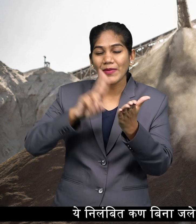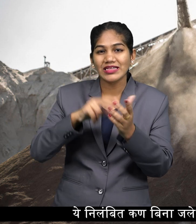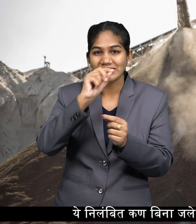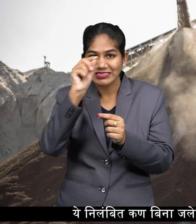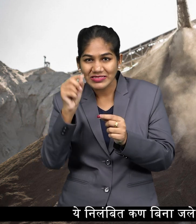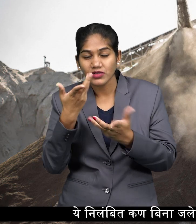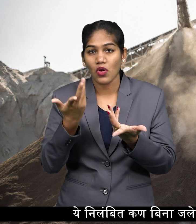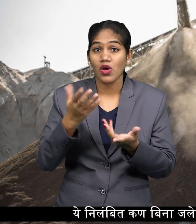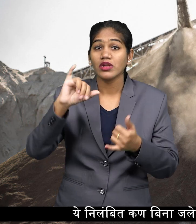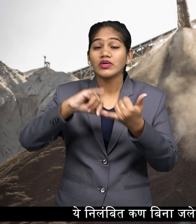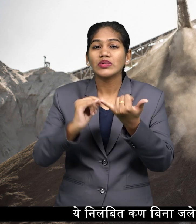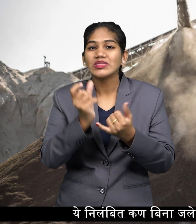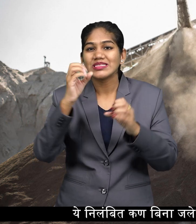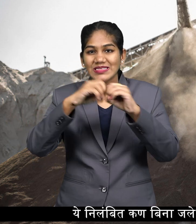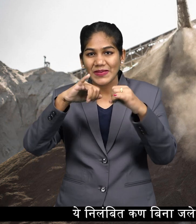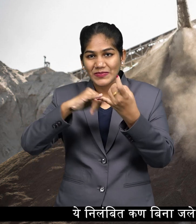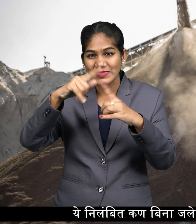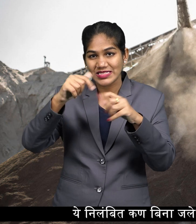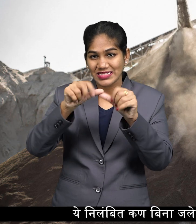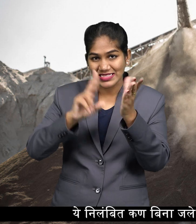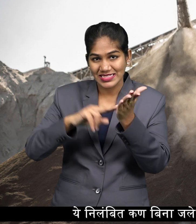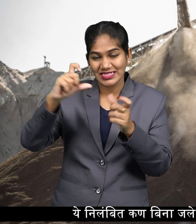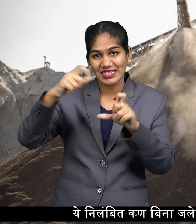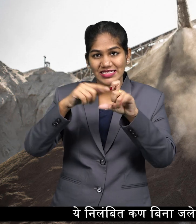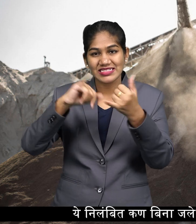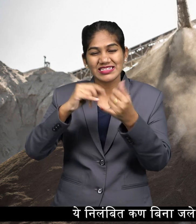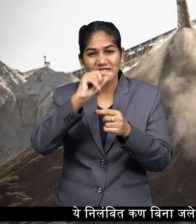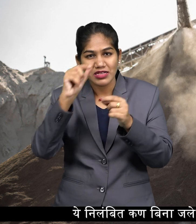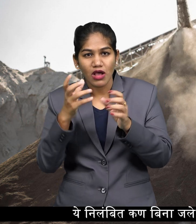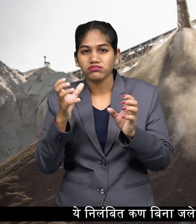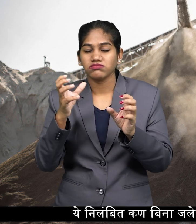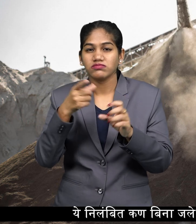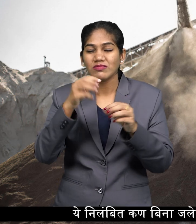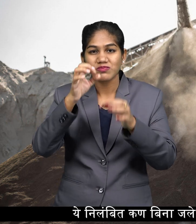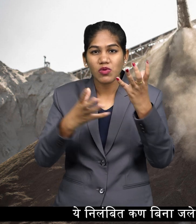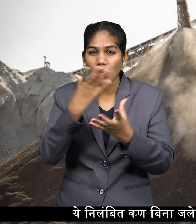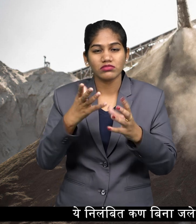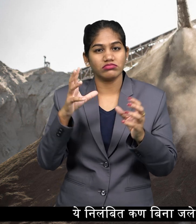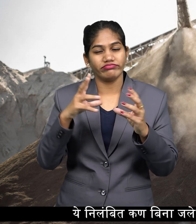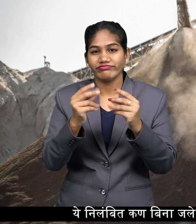हाइड्रोकार्बन नामक पदार्थ हो सकते हैं।